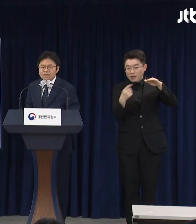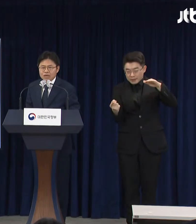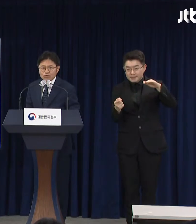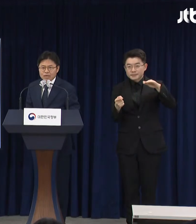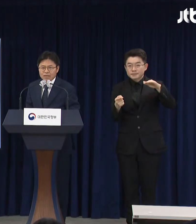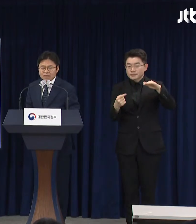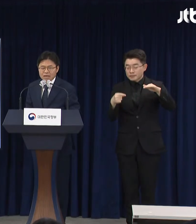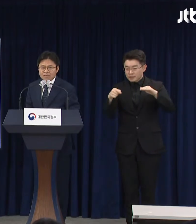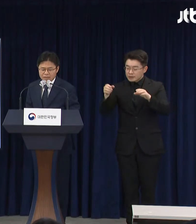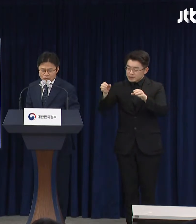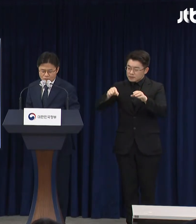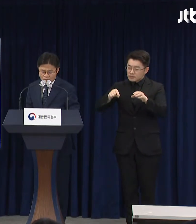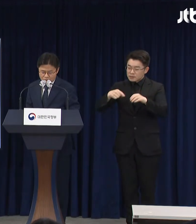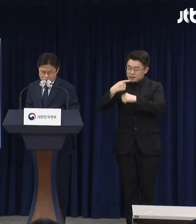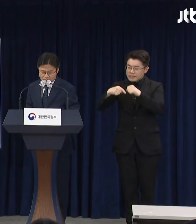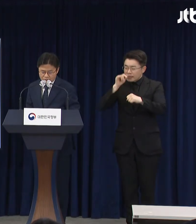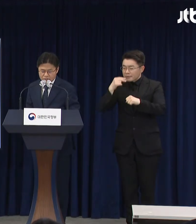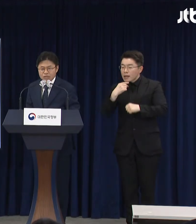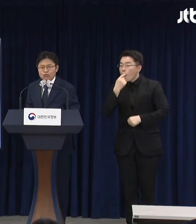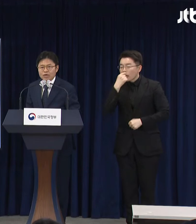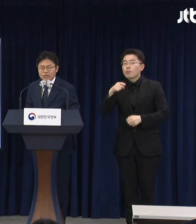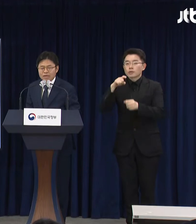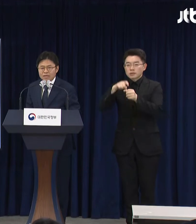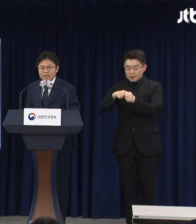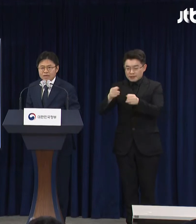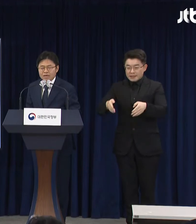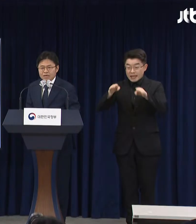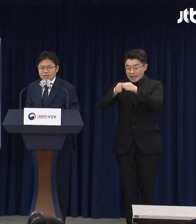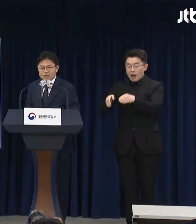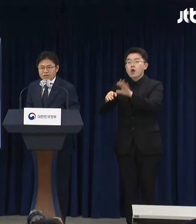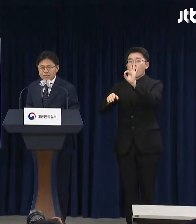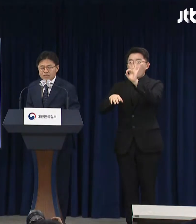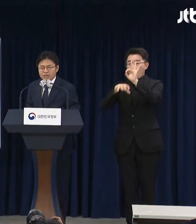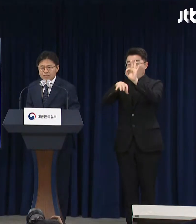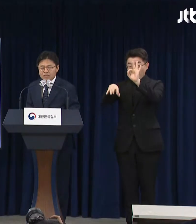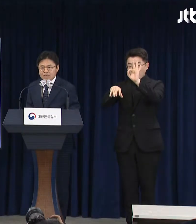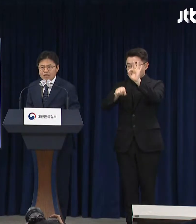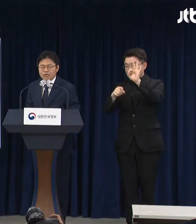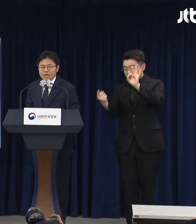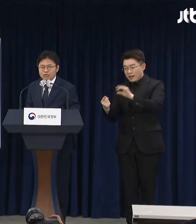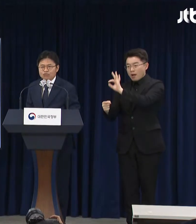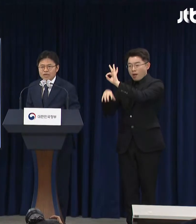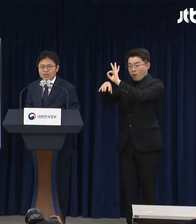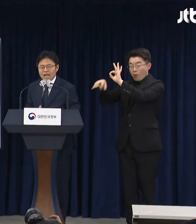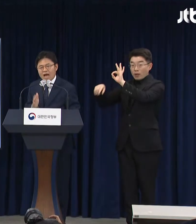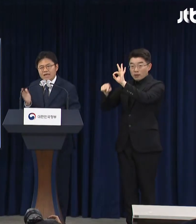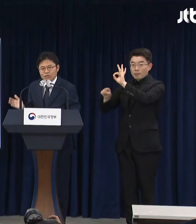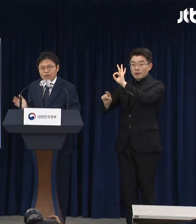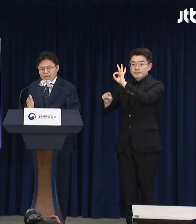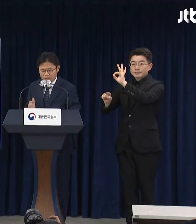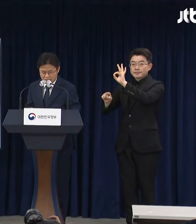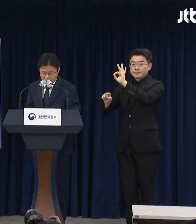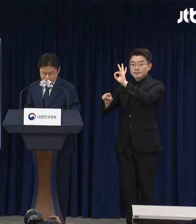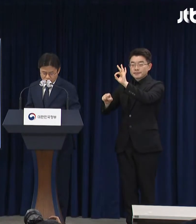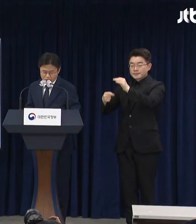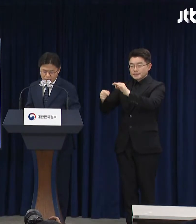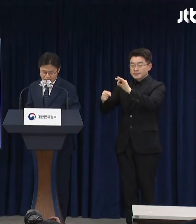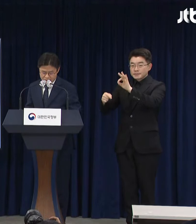측정 확인을 하기 위한 탱크가 되고 그 이후에 10개는 이 케이크 탱크군에서 나가기